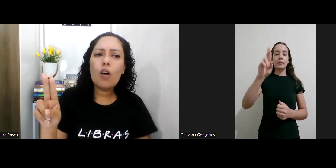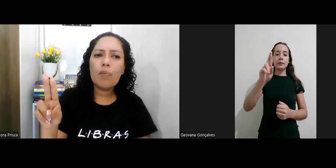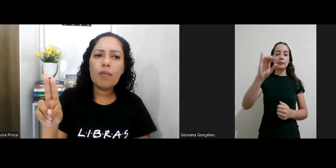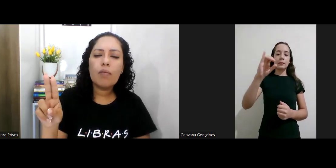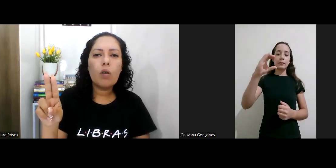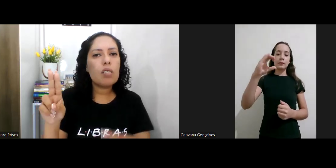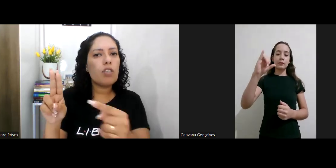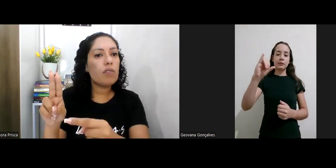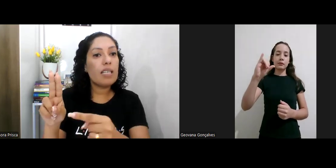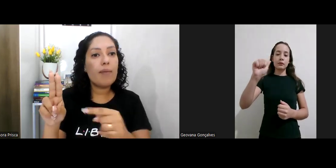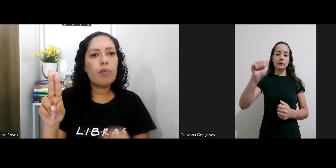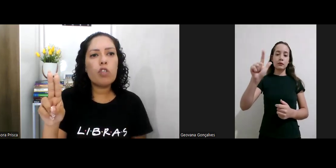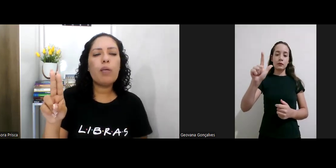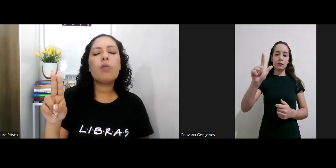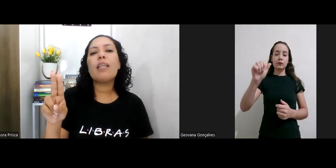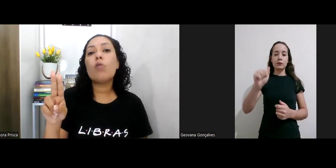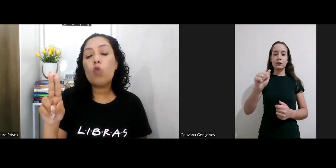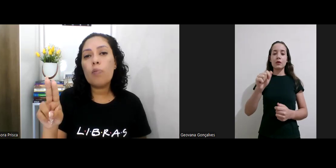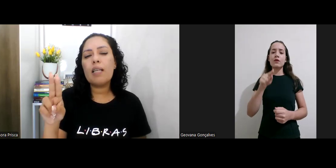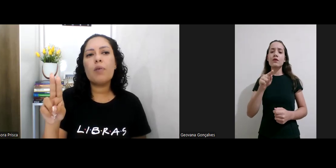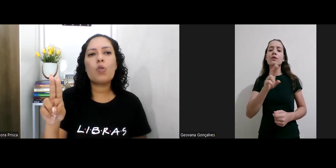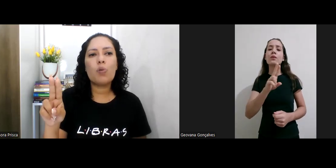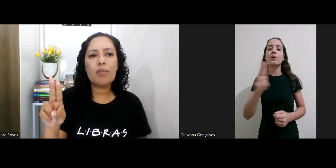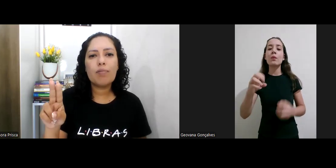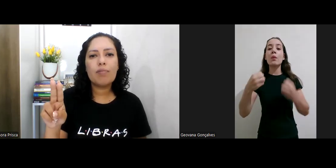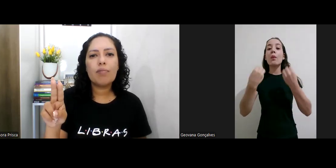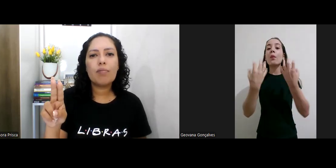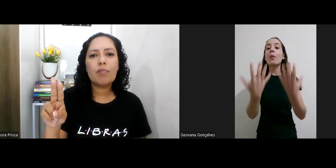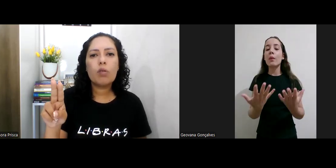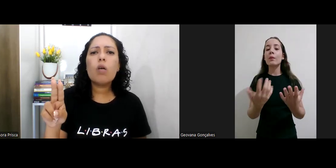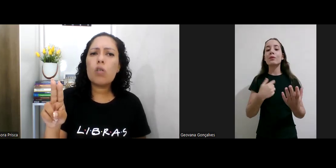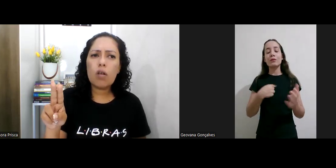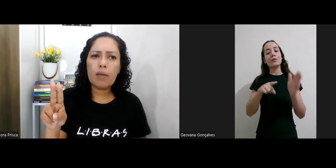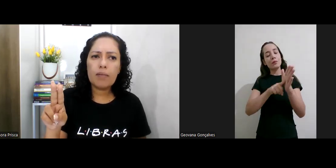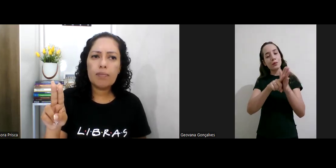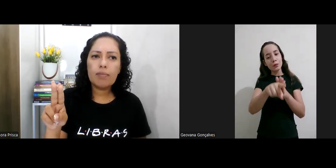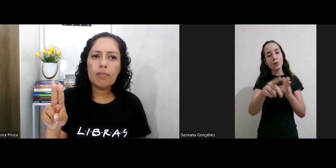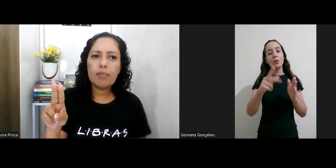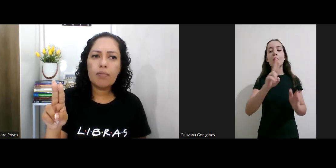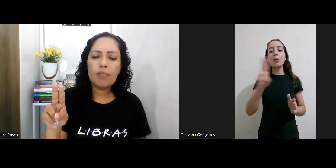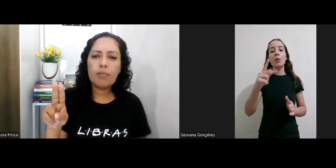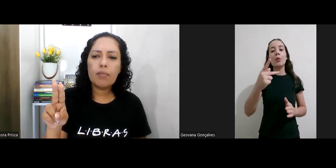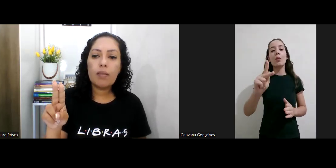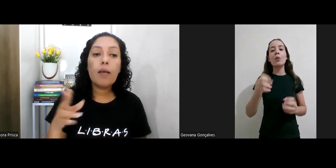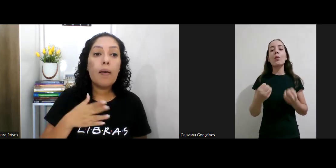Você, nome. Ou seja, você acabou de perguntar o nome da pessoa. Qual é o seu nome?